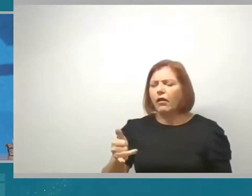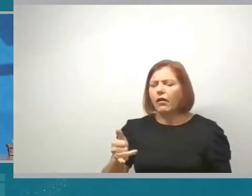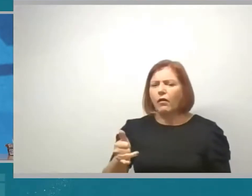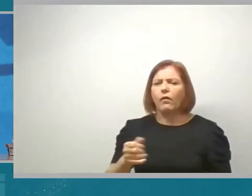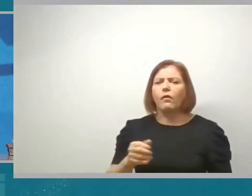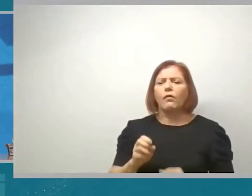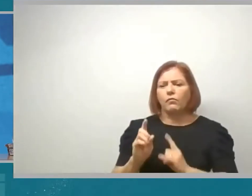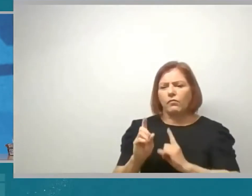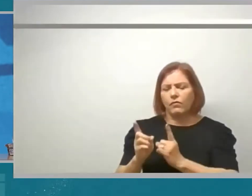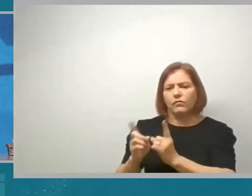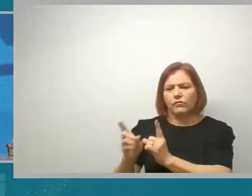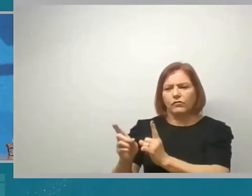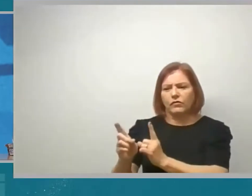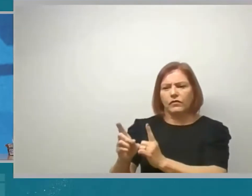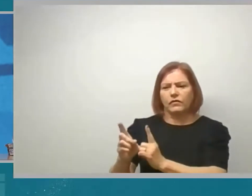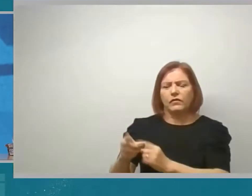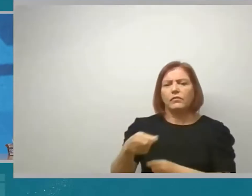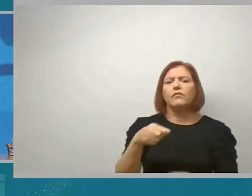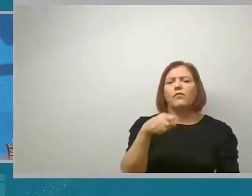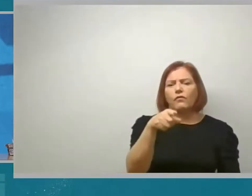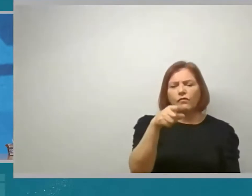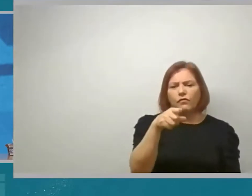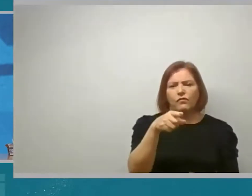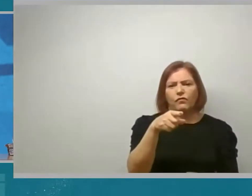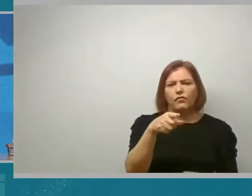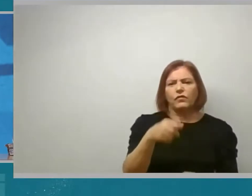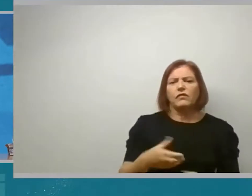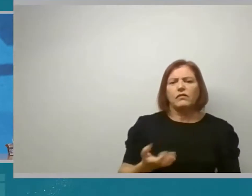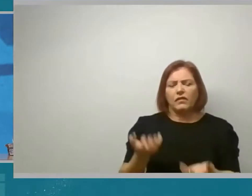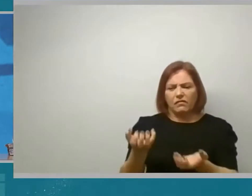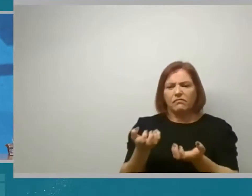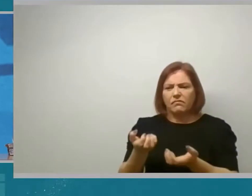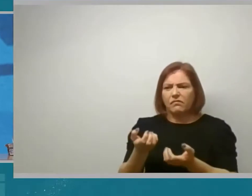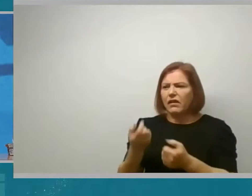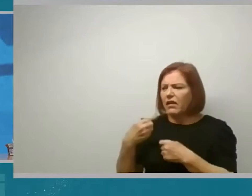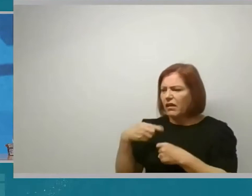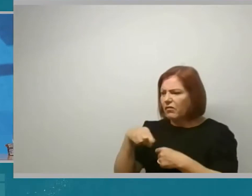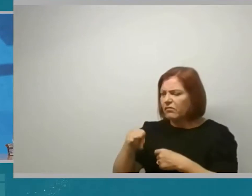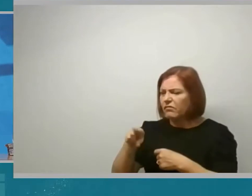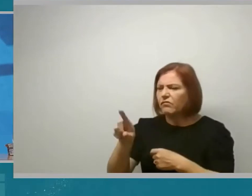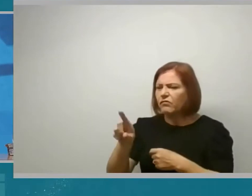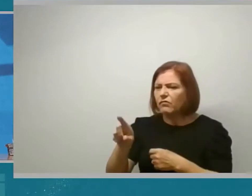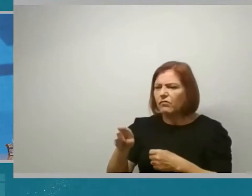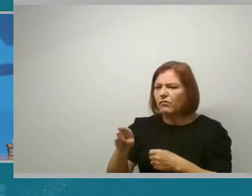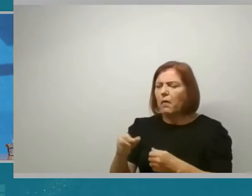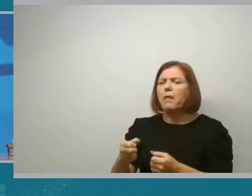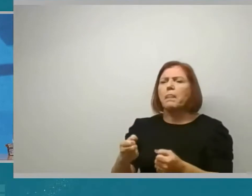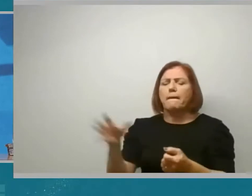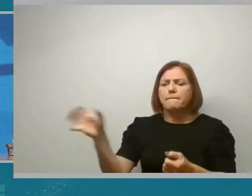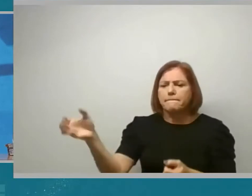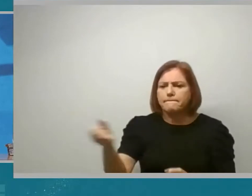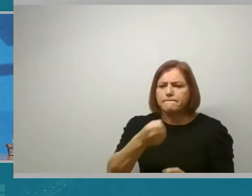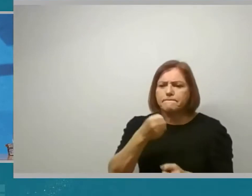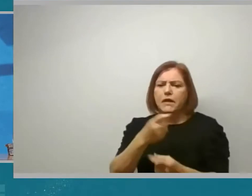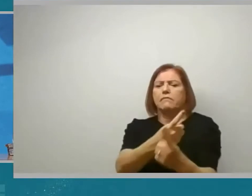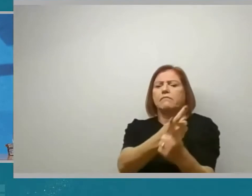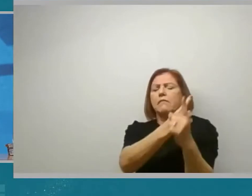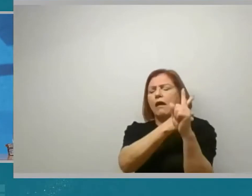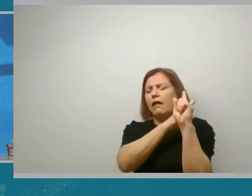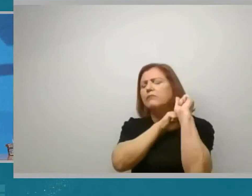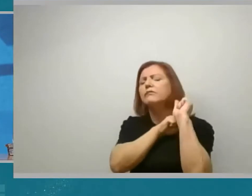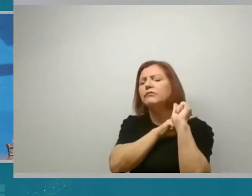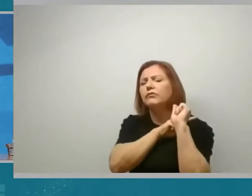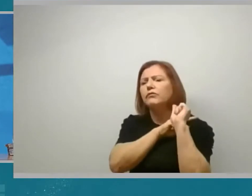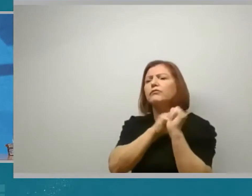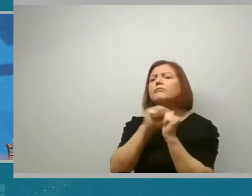si mesmo se negue, tome a sua cruz e siga-me. Porquanto quem quiser salvar a sua